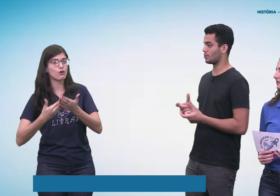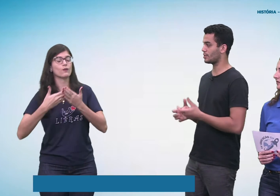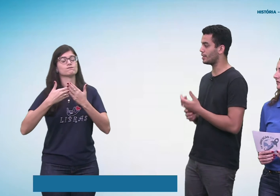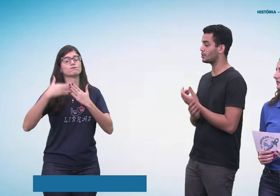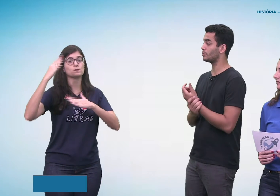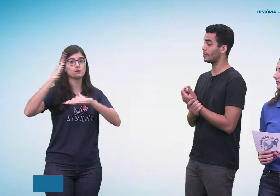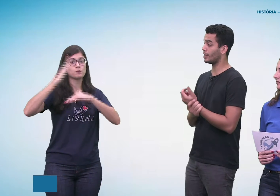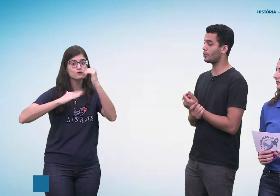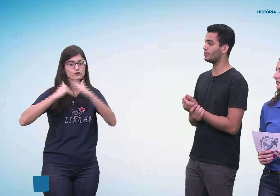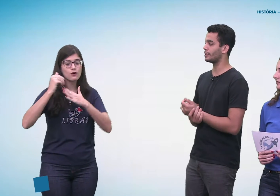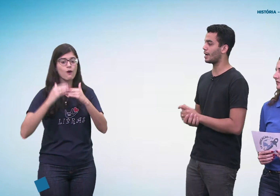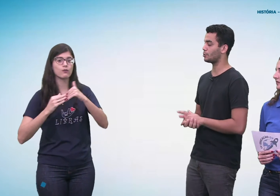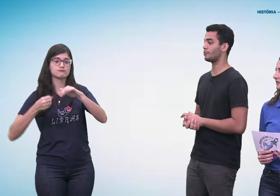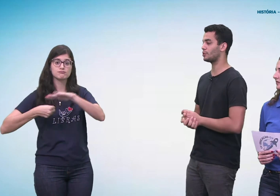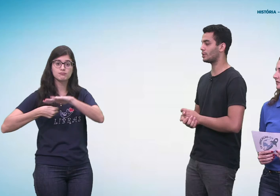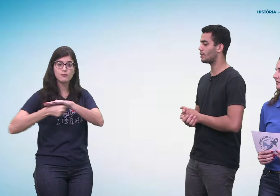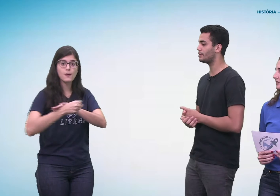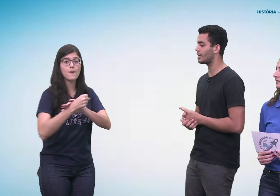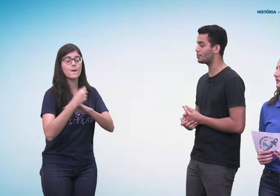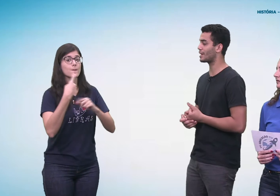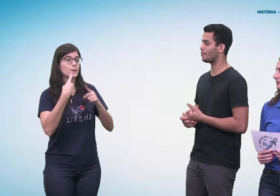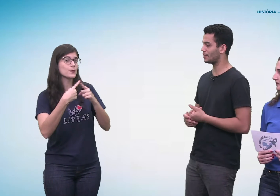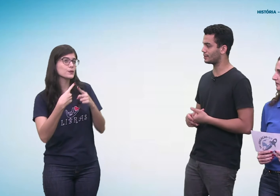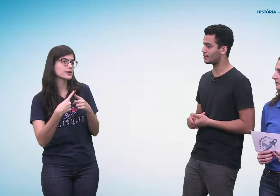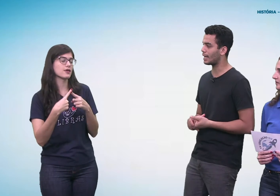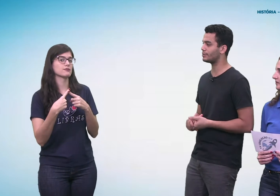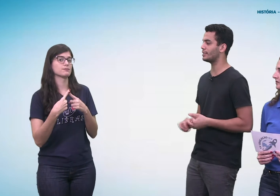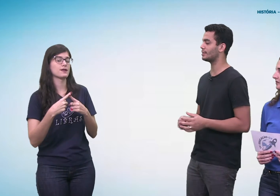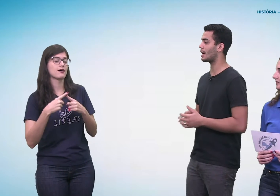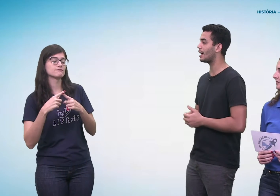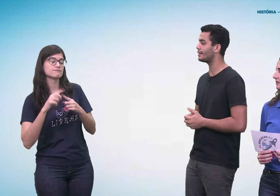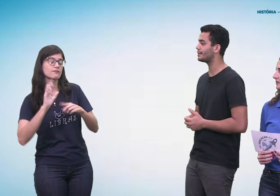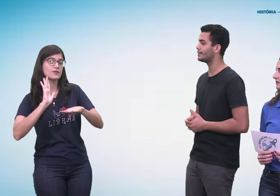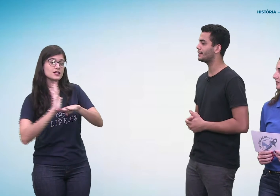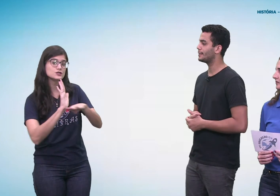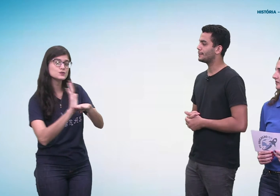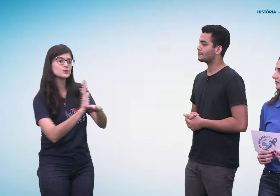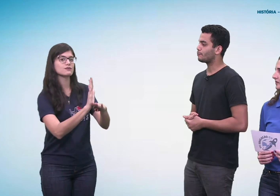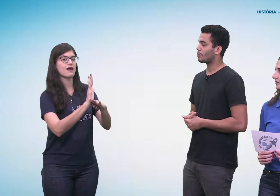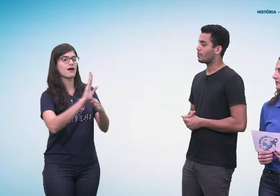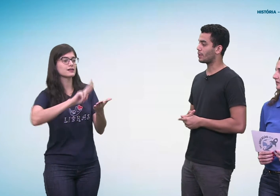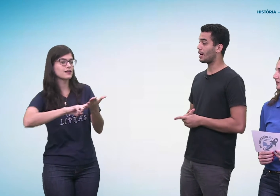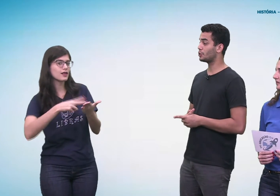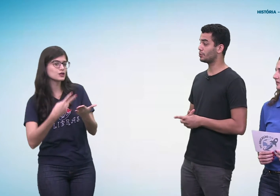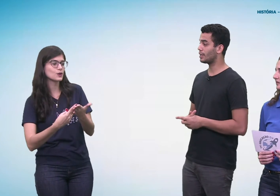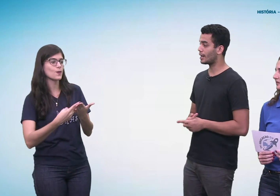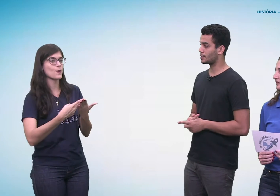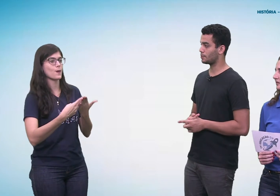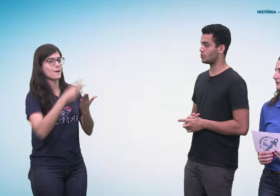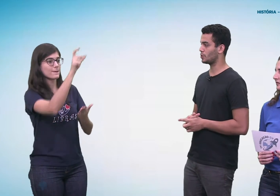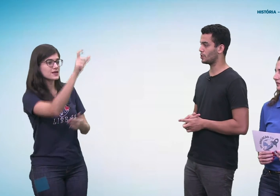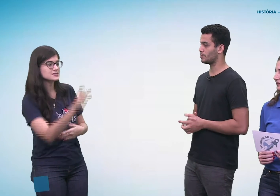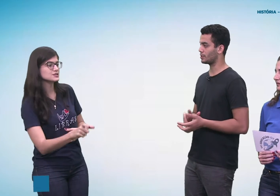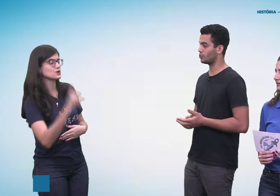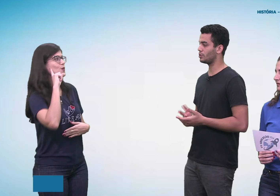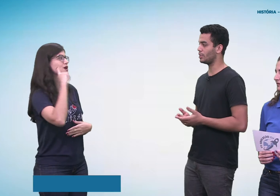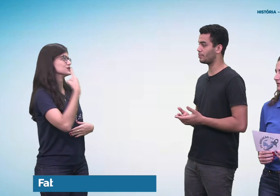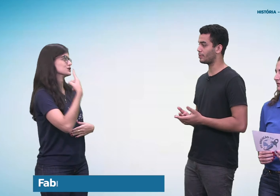socializam ter o intérprete, o profissional intérprete capacitado nessa área. para ajudar as pessoas, para traduzir, para